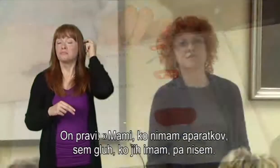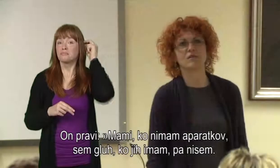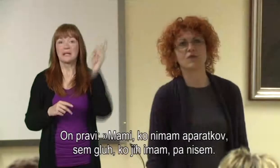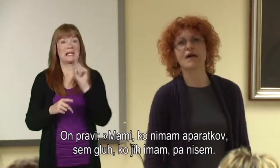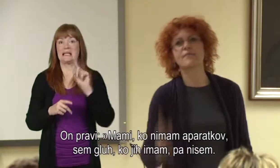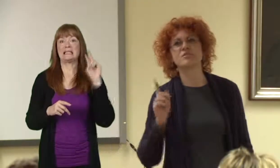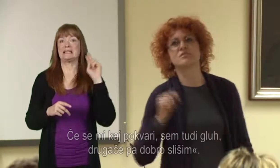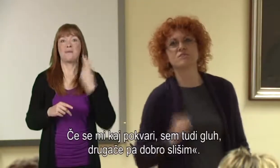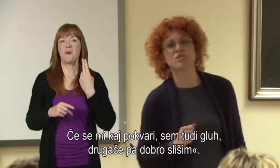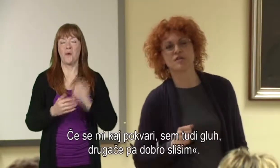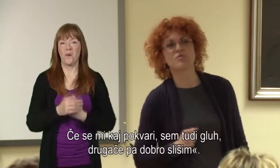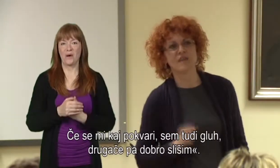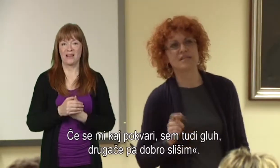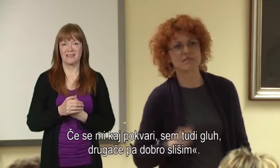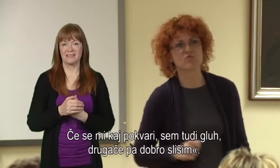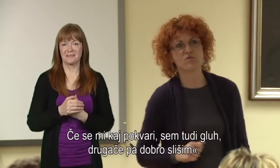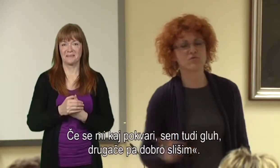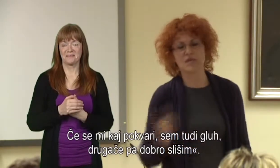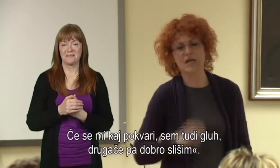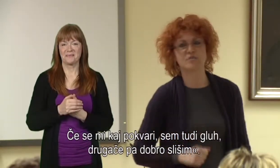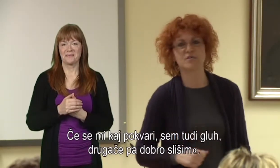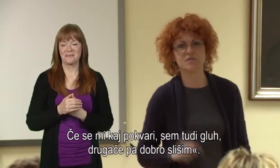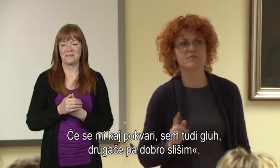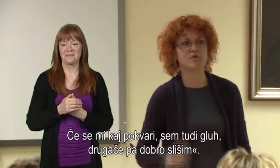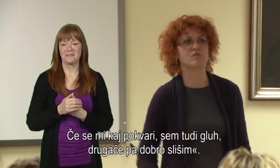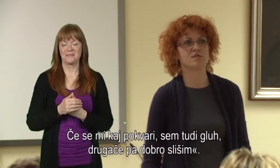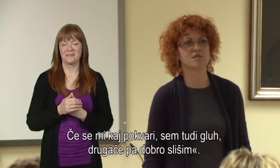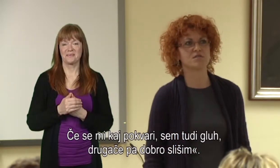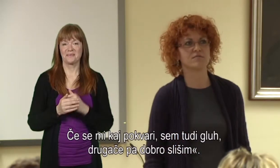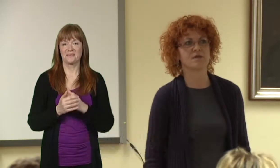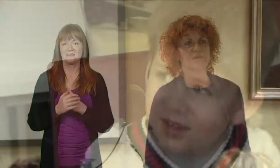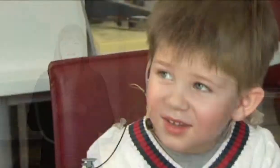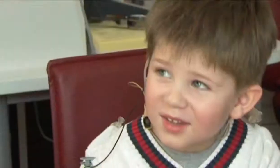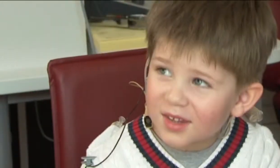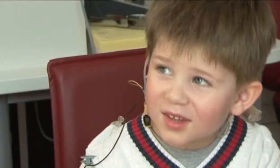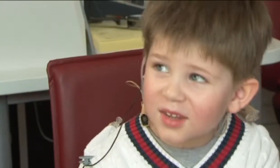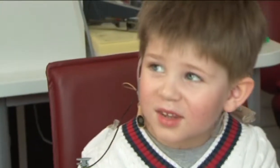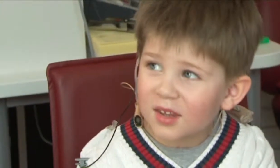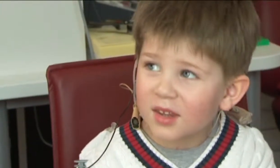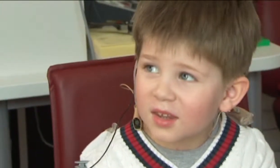ki pa nisem gluh. A ja, pa če sem še kaj pohval, sem tudi gluh, drugače pa nisem pa dobro slišal.